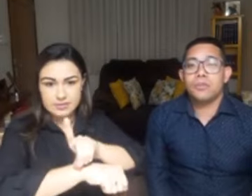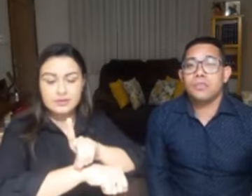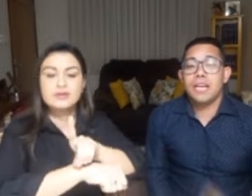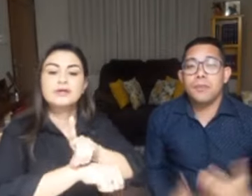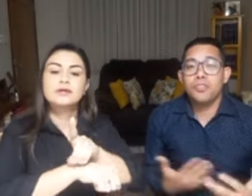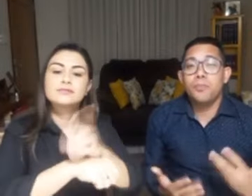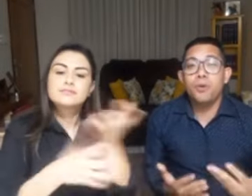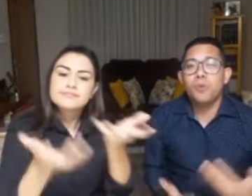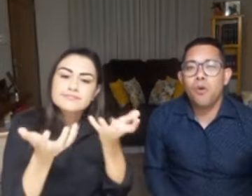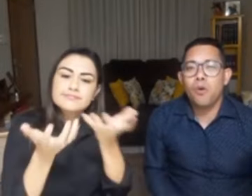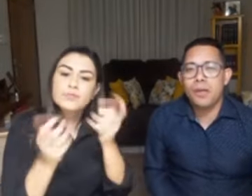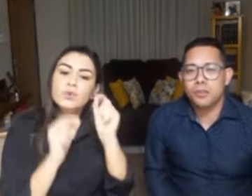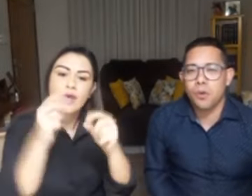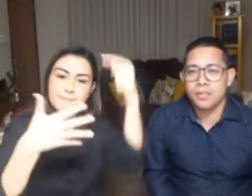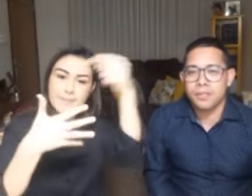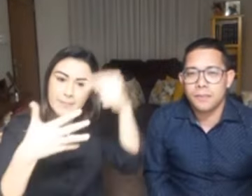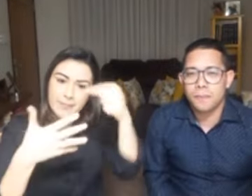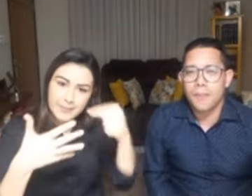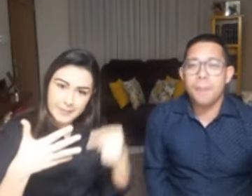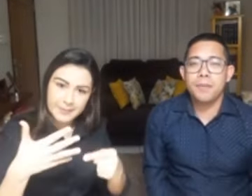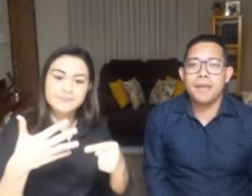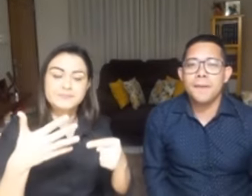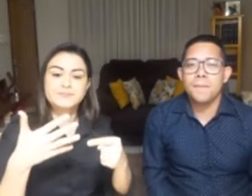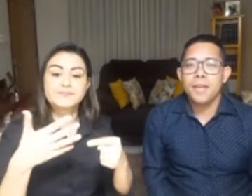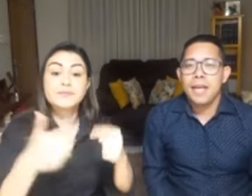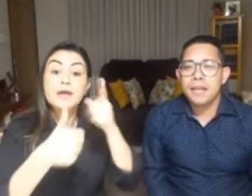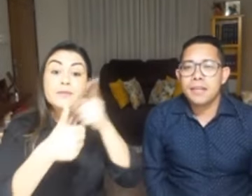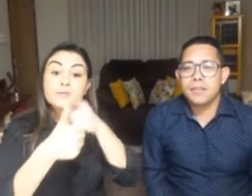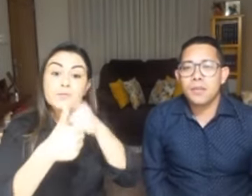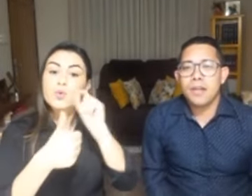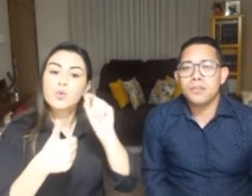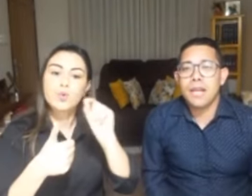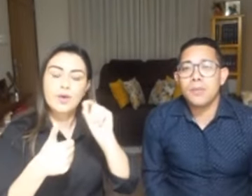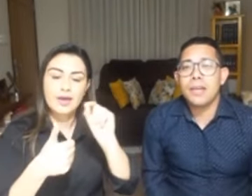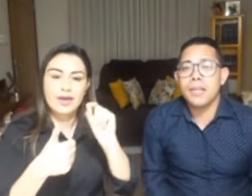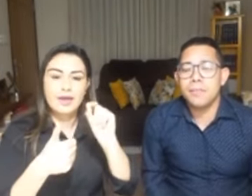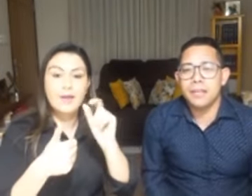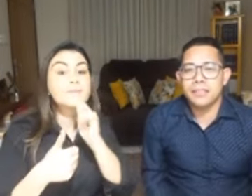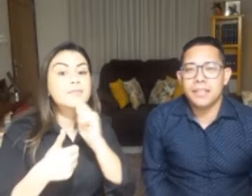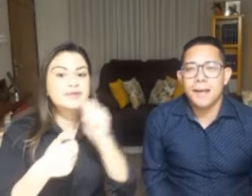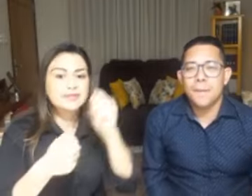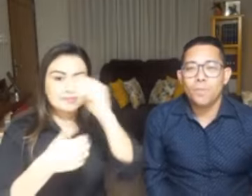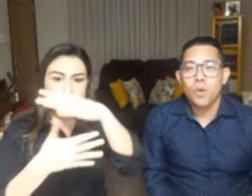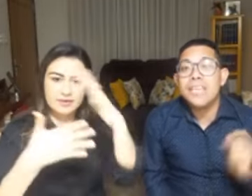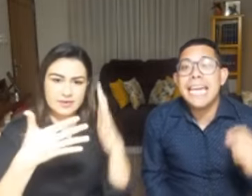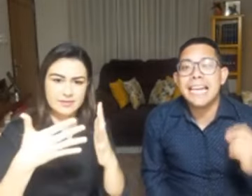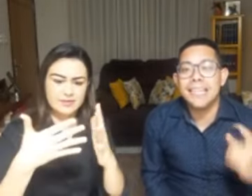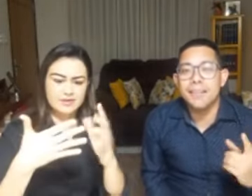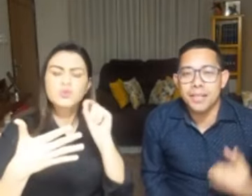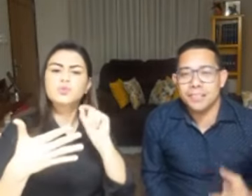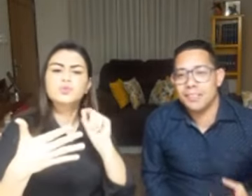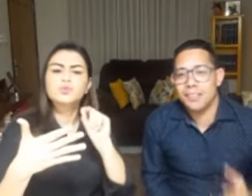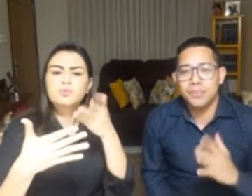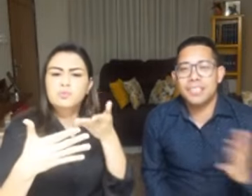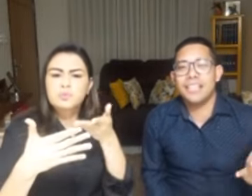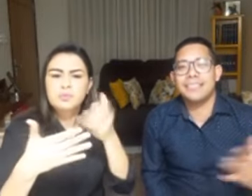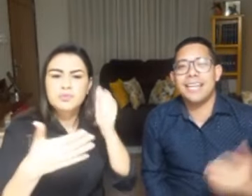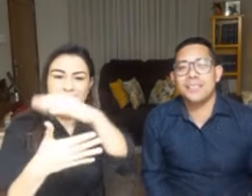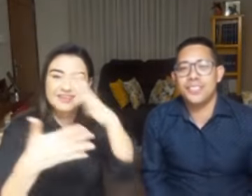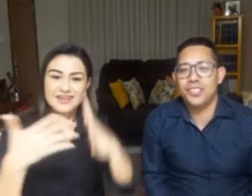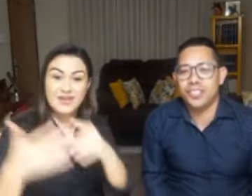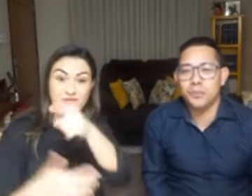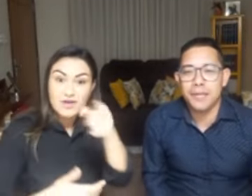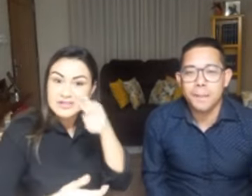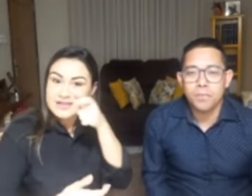nós gostaríamos de pontuar algumas coisas. A primeira é a questão relacionada a Libras, né? O que é Libras? Você que está